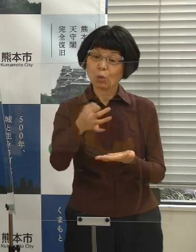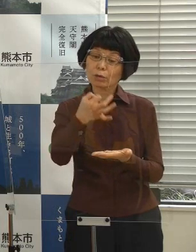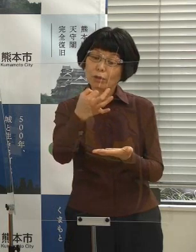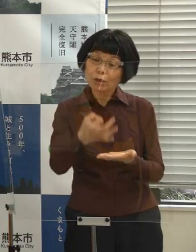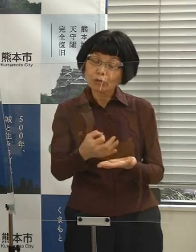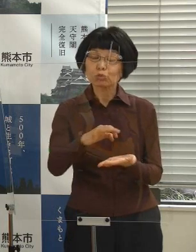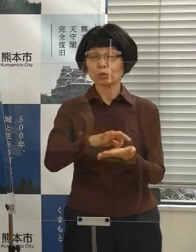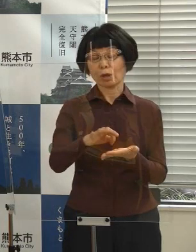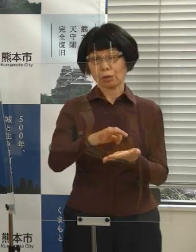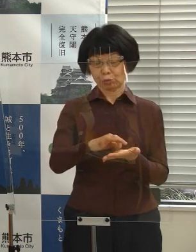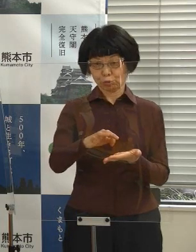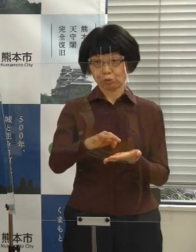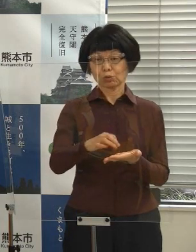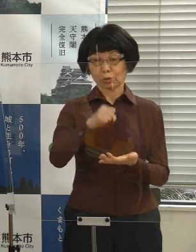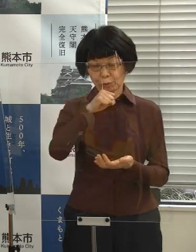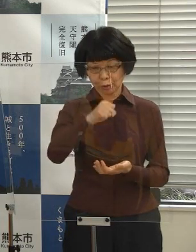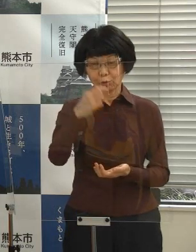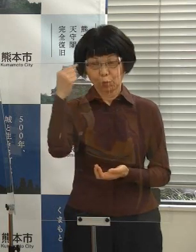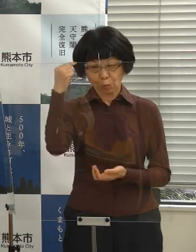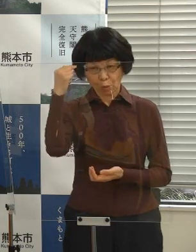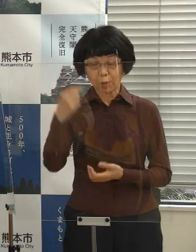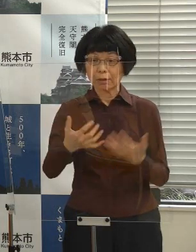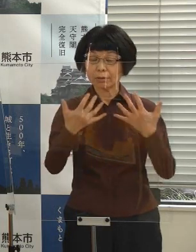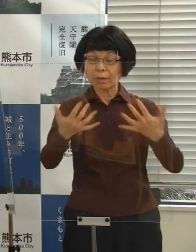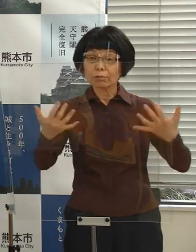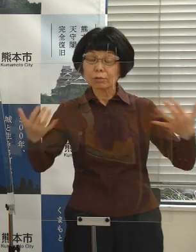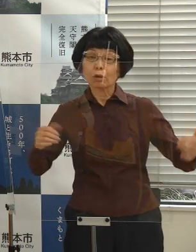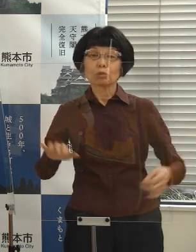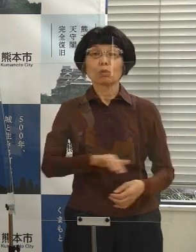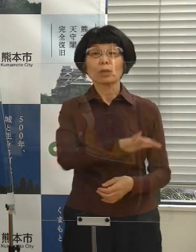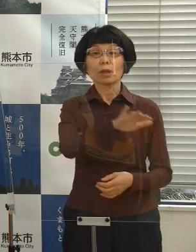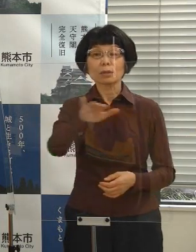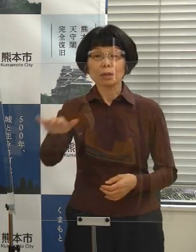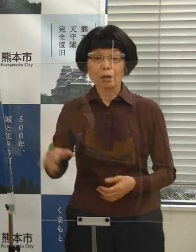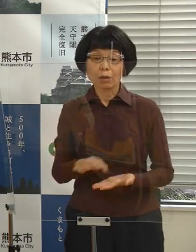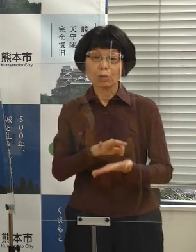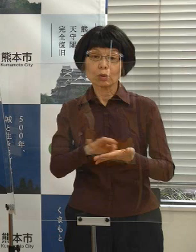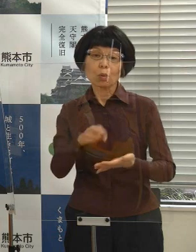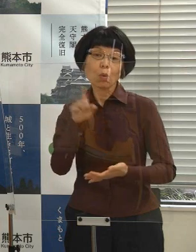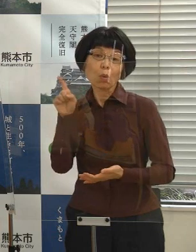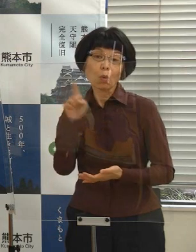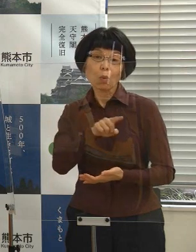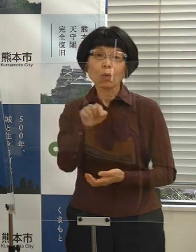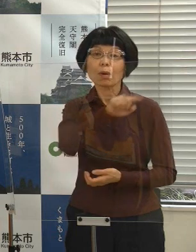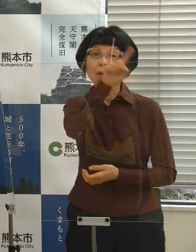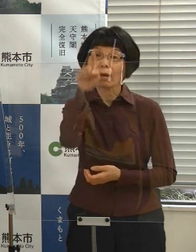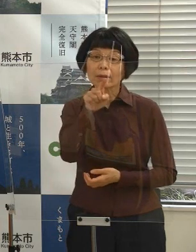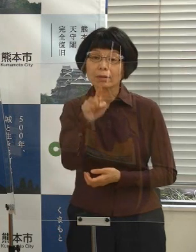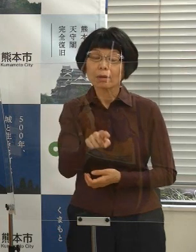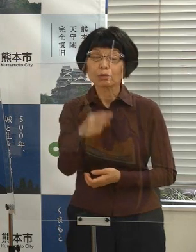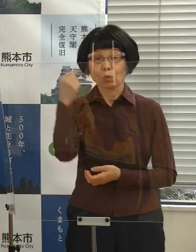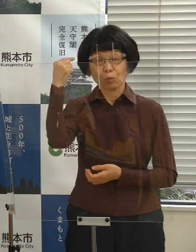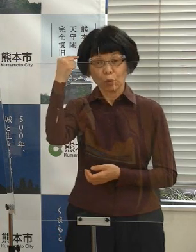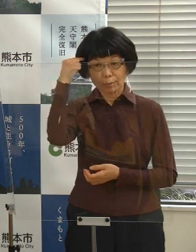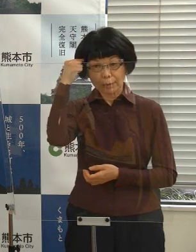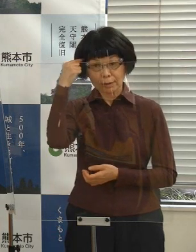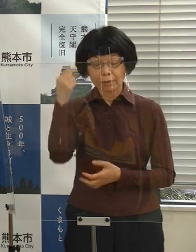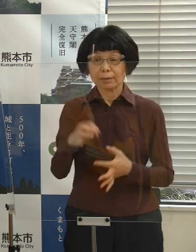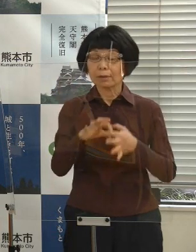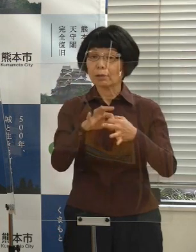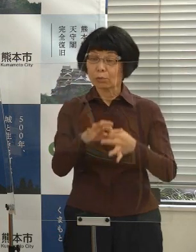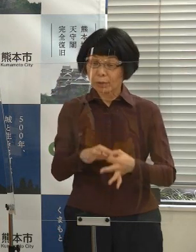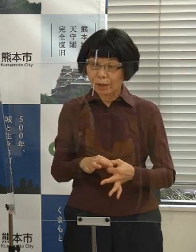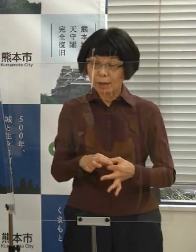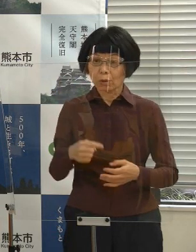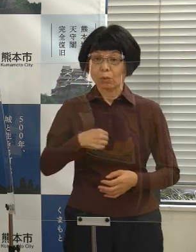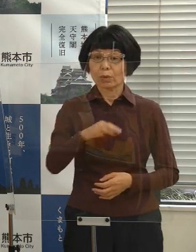れば、多くの皆さんがですね、利用しやすくなるんではないかなというふうに思いますので、そういった環境づくりのためには、我